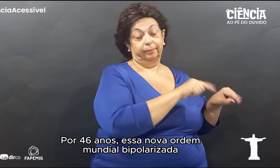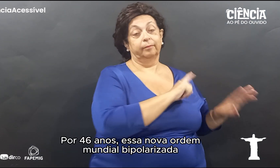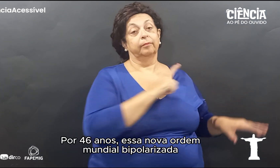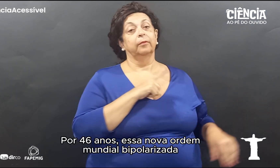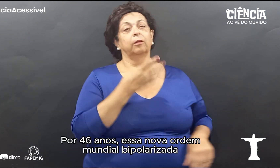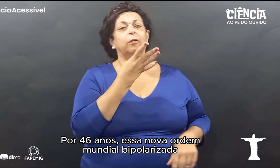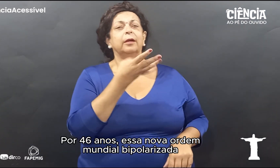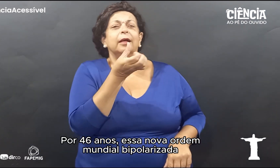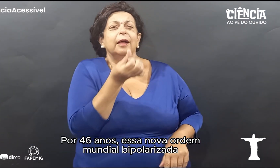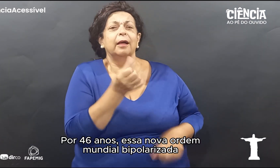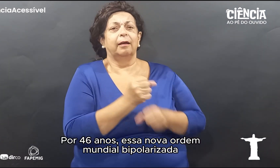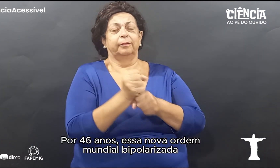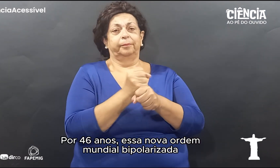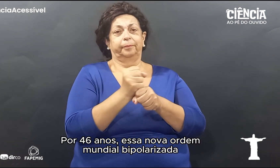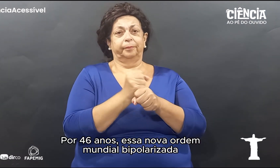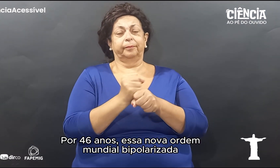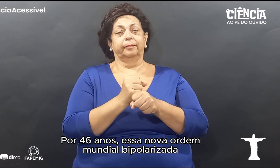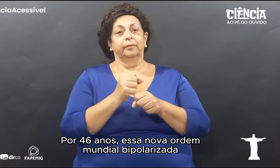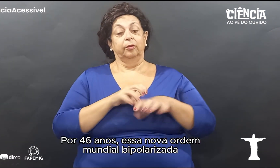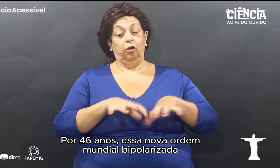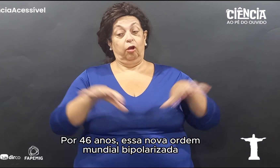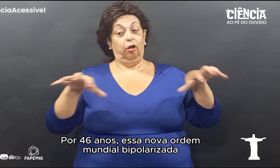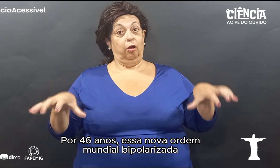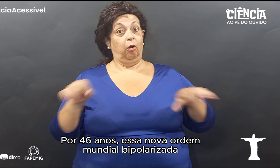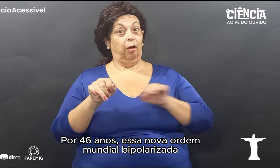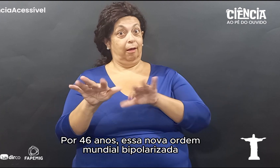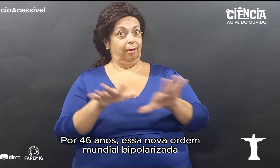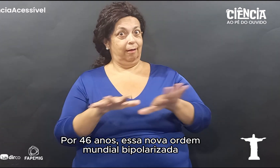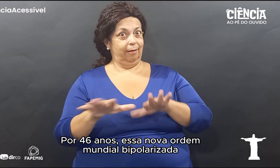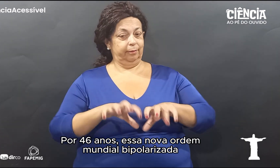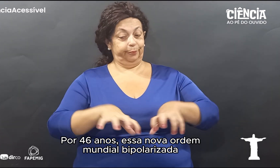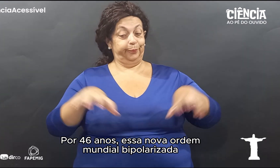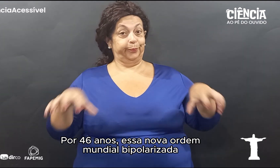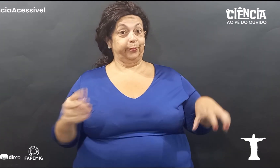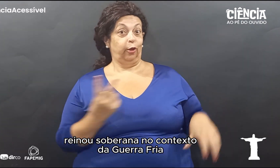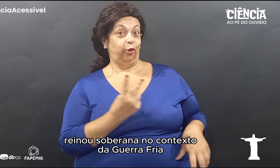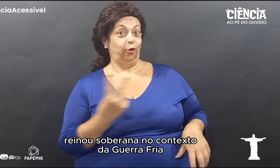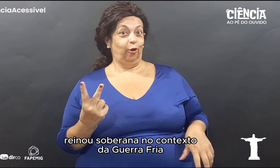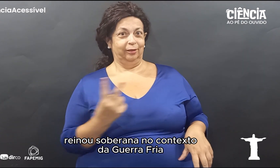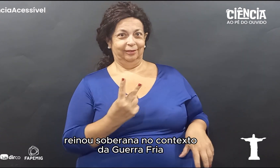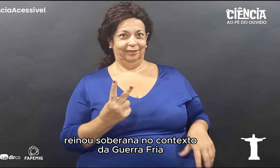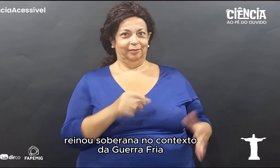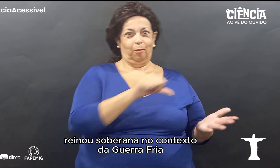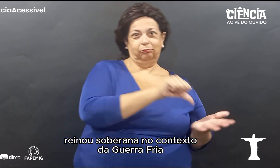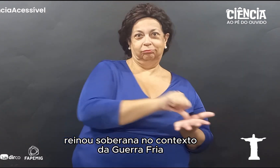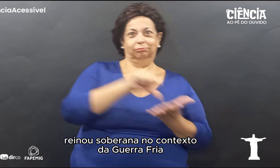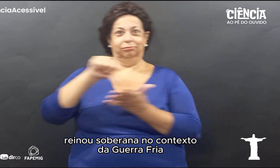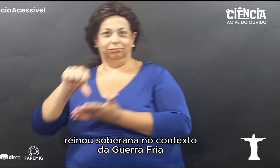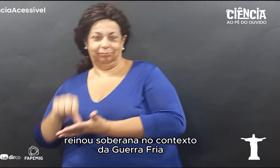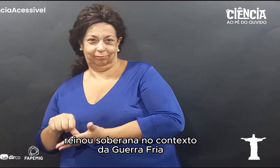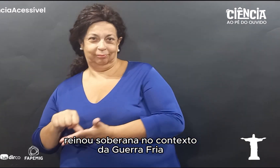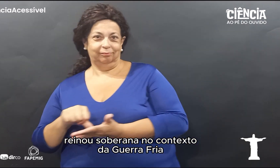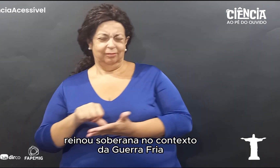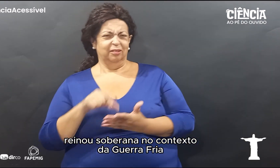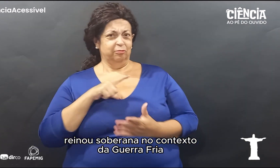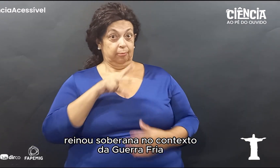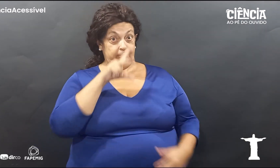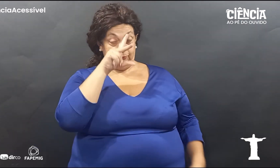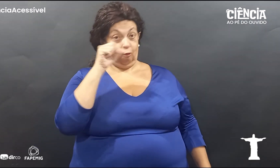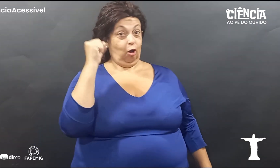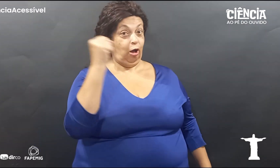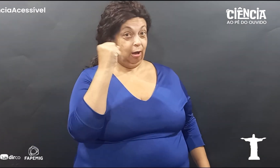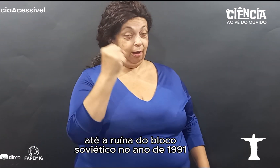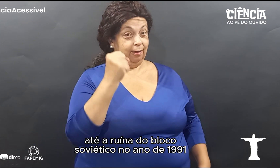Por 46 anos, essa nova ordem mundial bipolarizada reinou soberana no contexto da Guerra